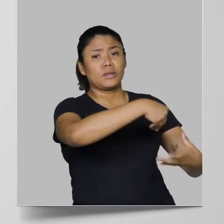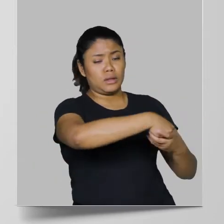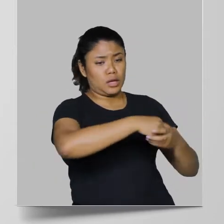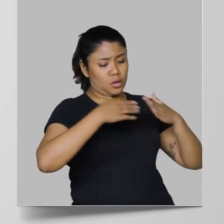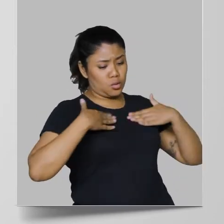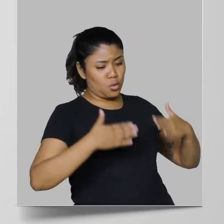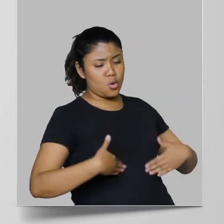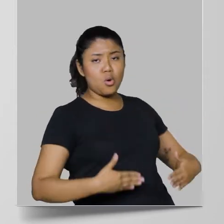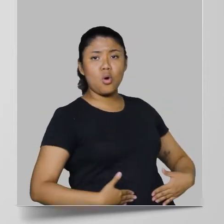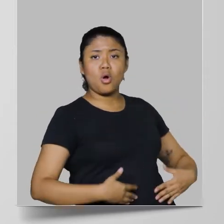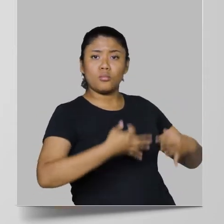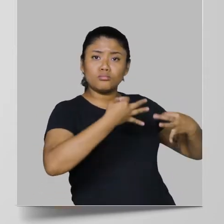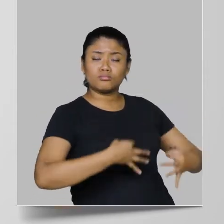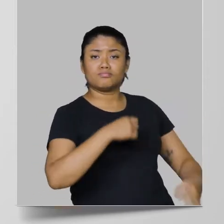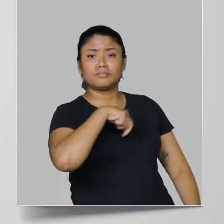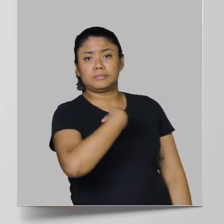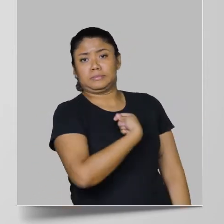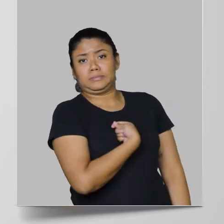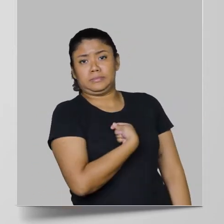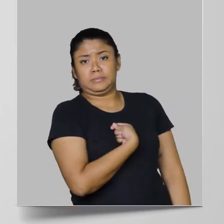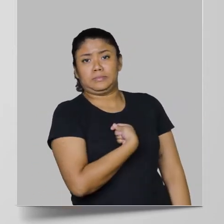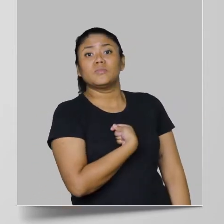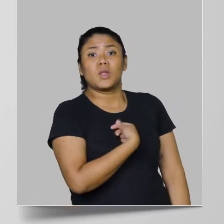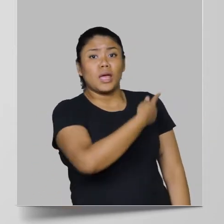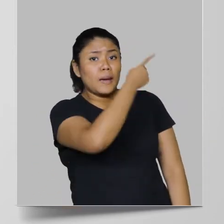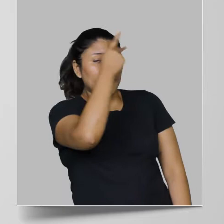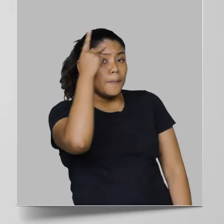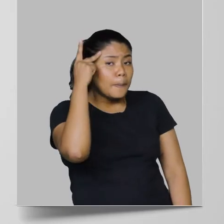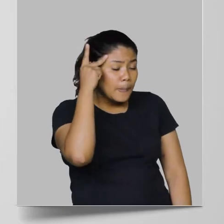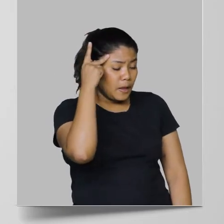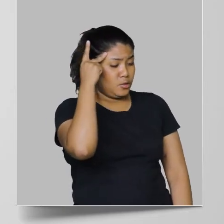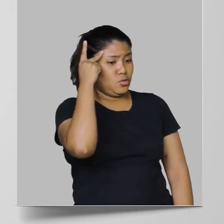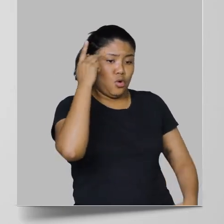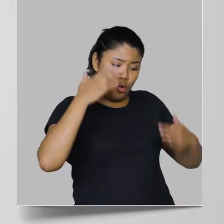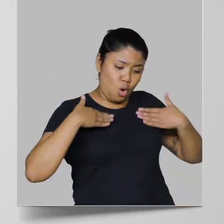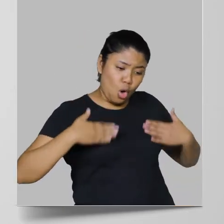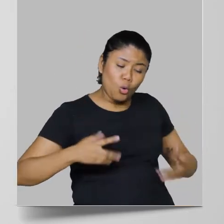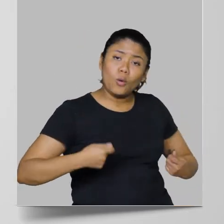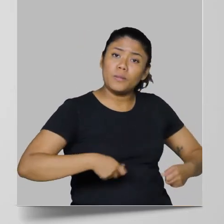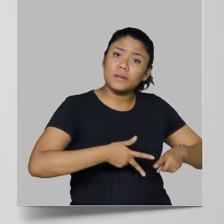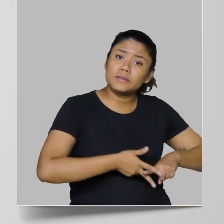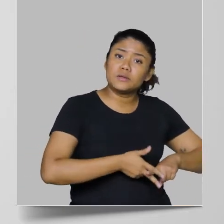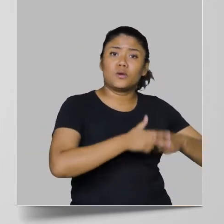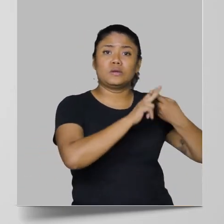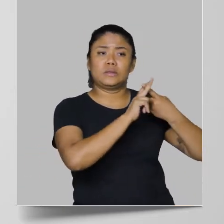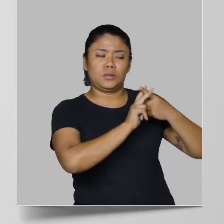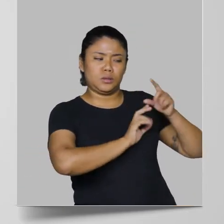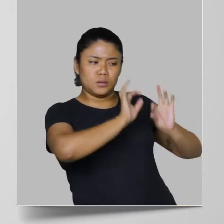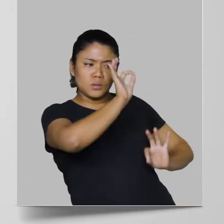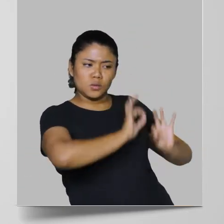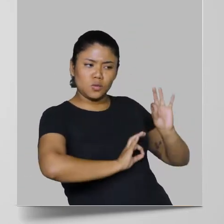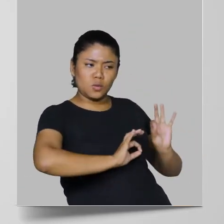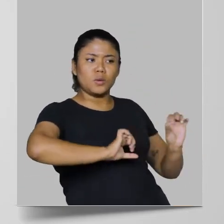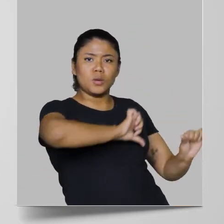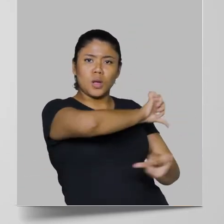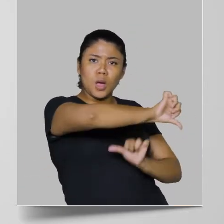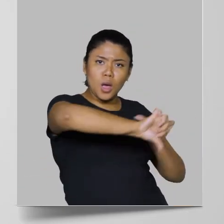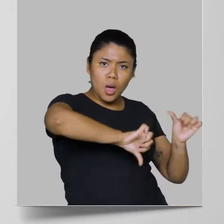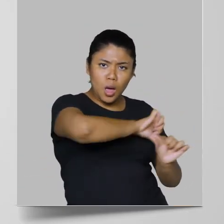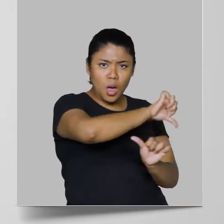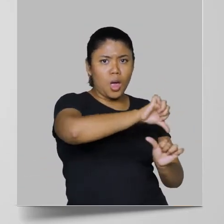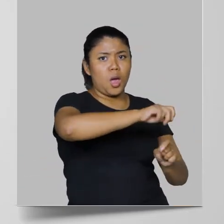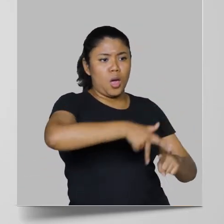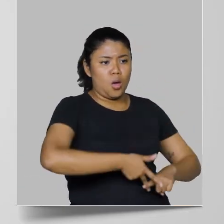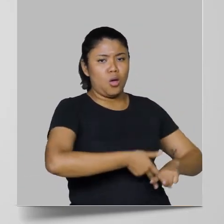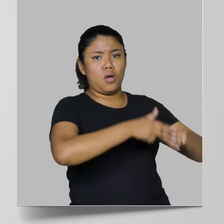a deficiência está no corpo, que é um sujeito com deficiência que tem que ser consertado,